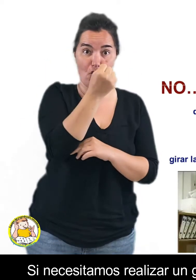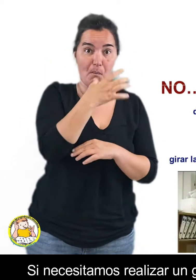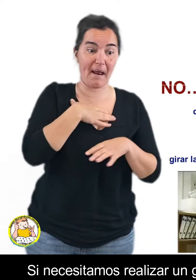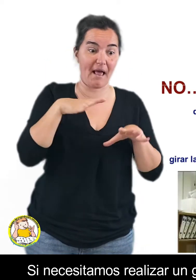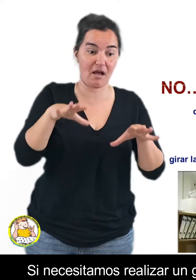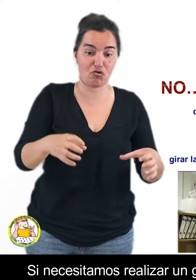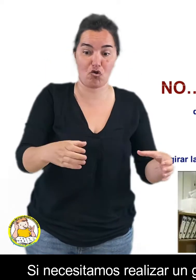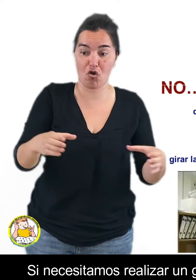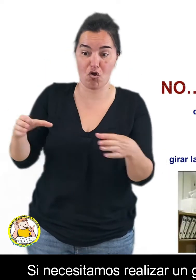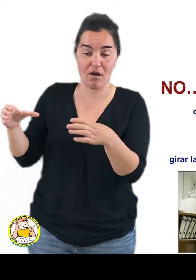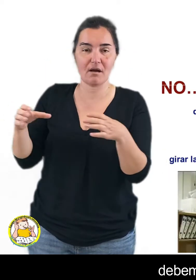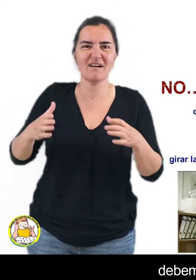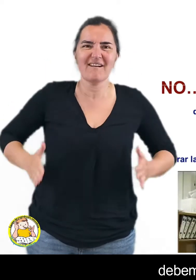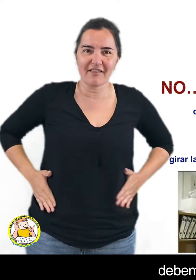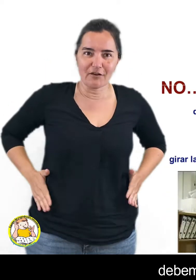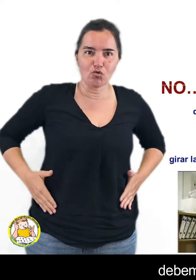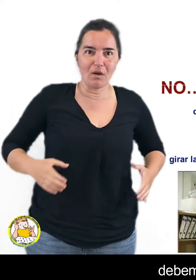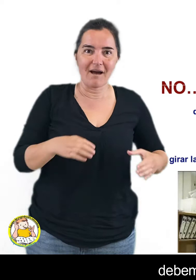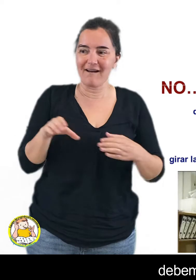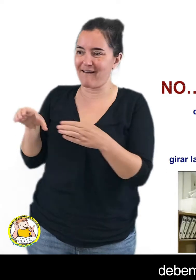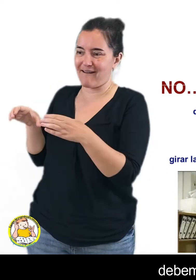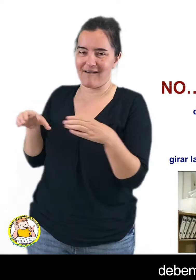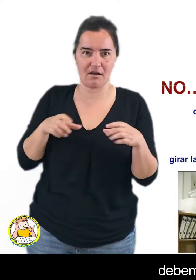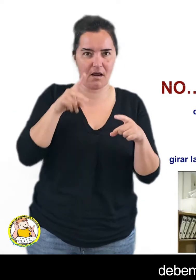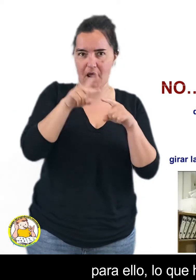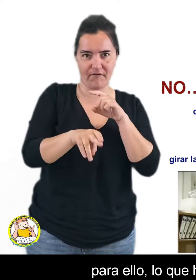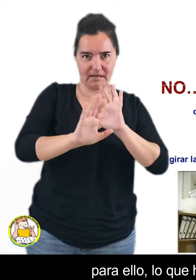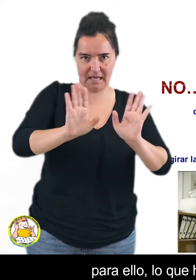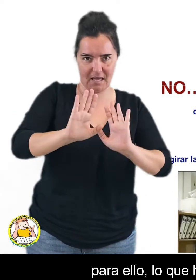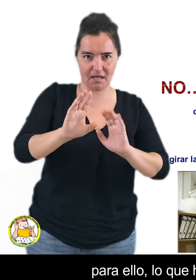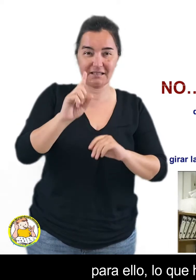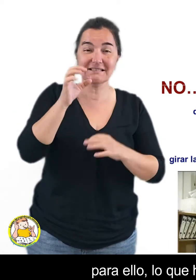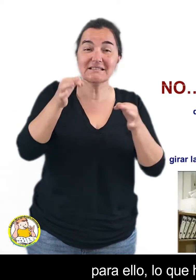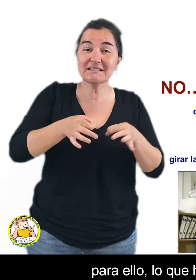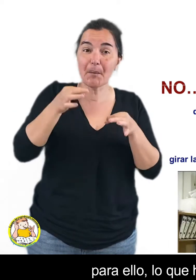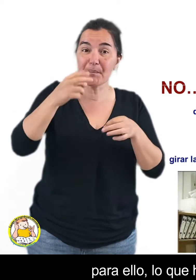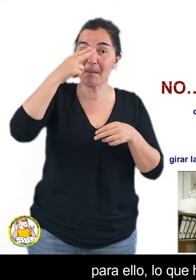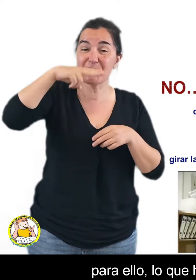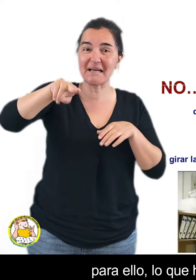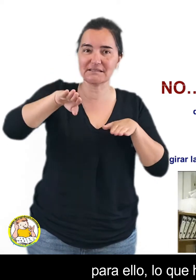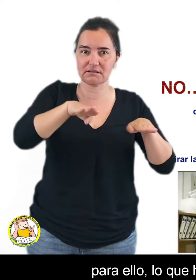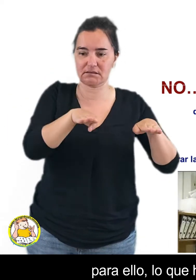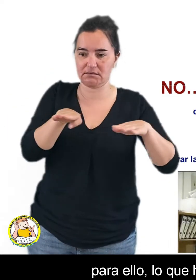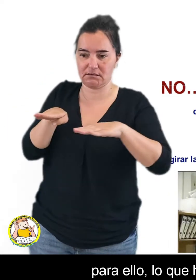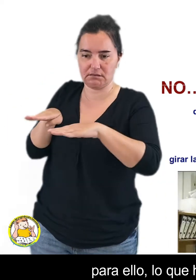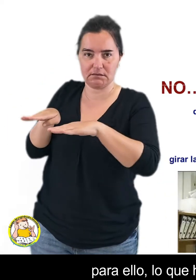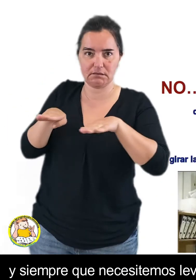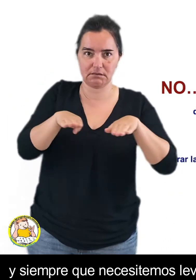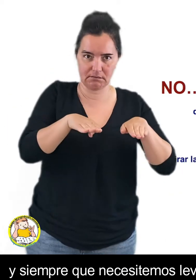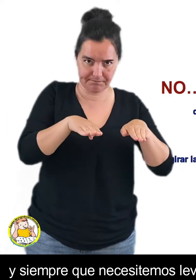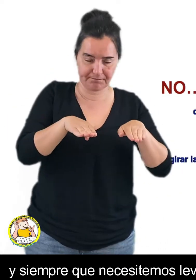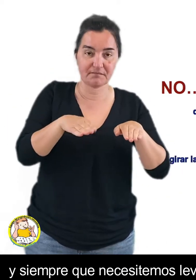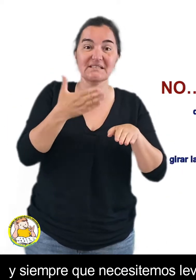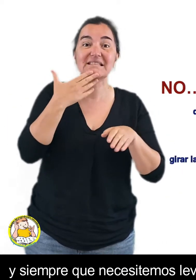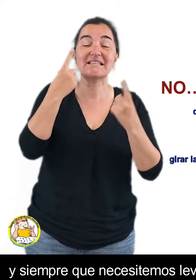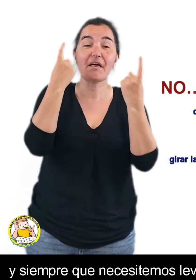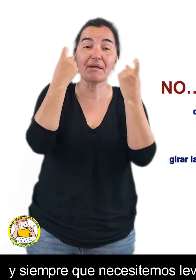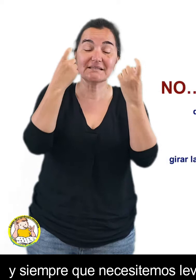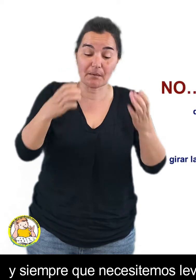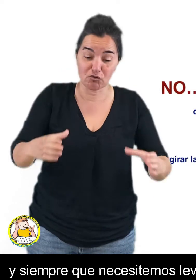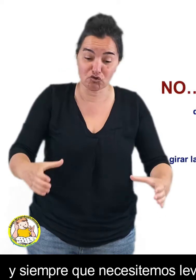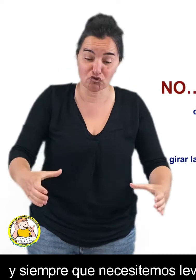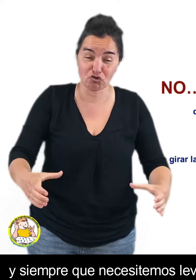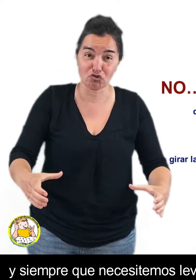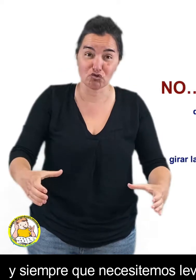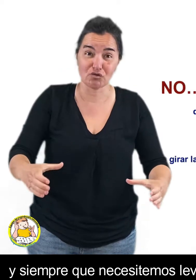mientras estamos manipulando una carga, debemos evitar girar la cintura. Para ello lo que haremos es siempre mover los pies. Y siempre que